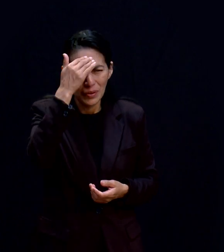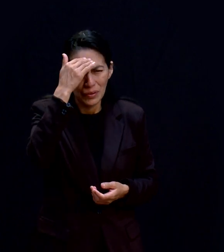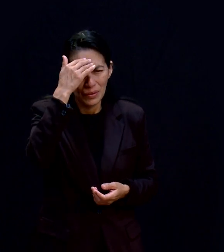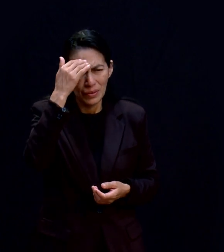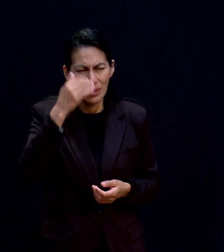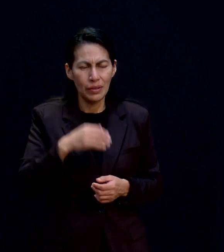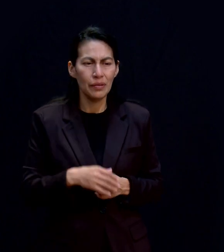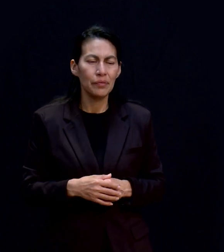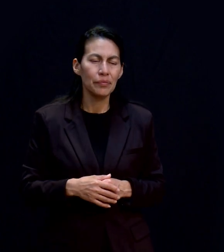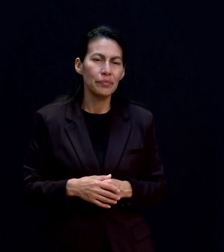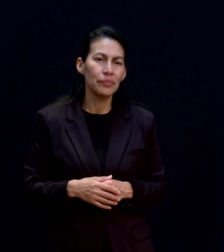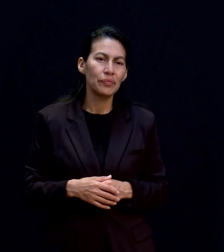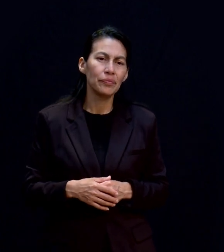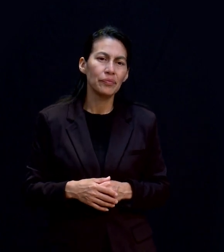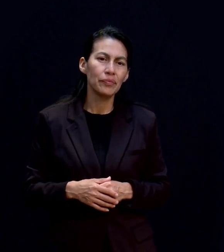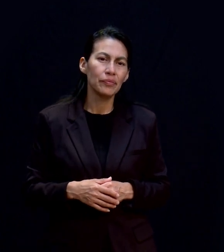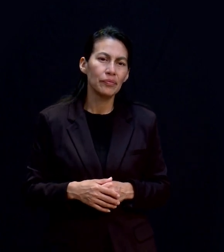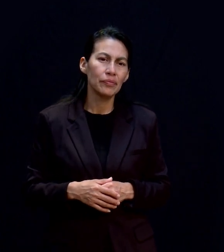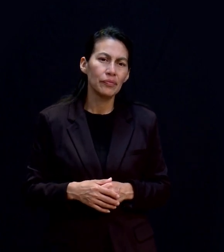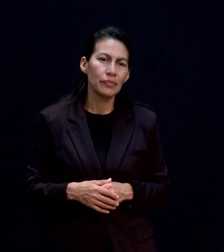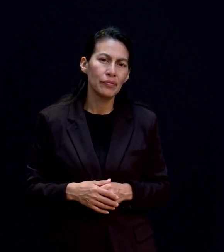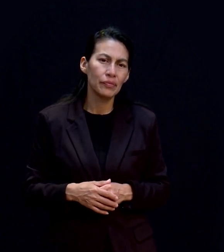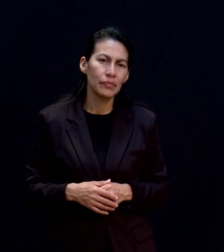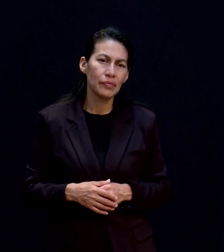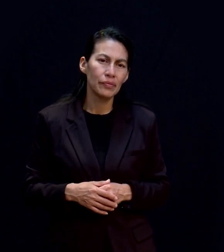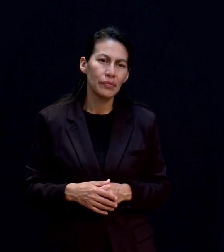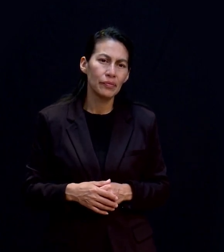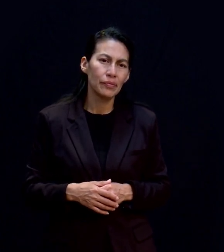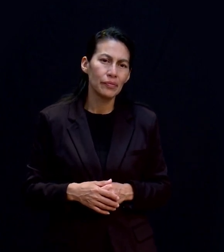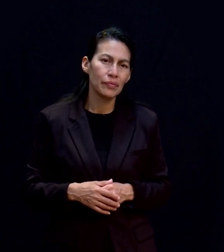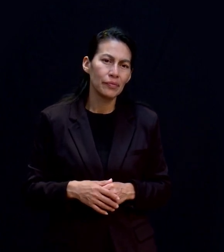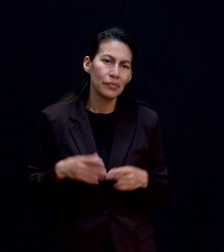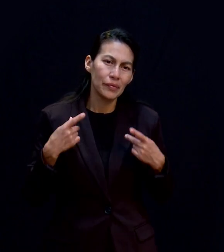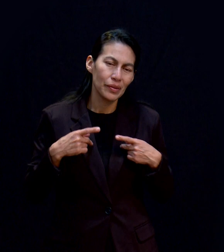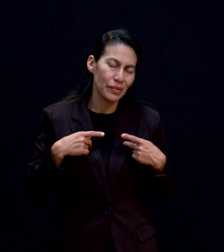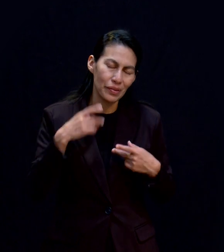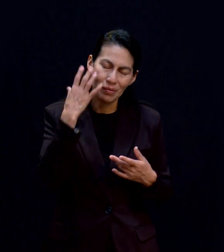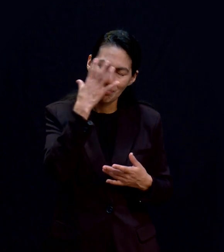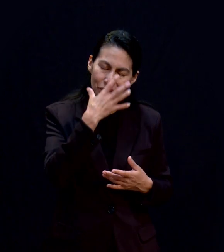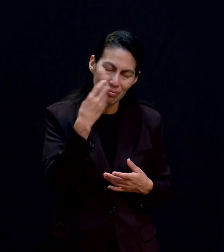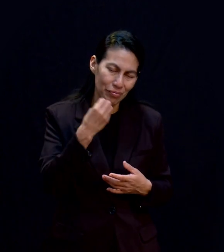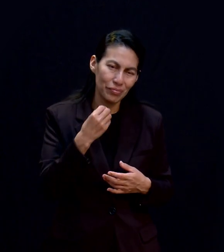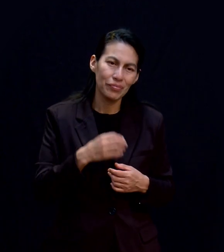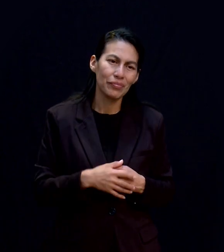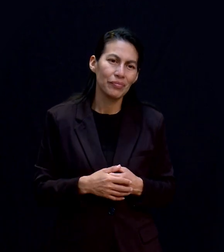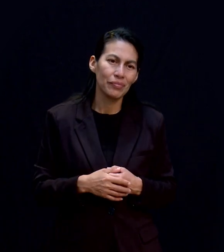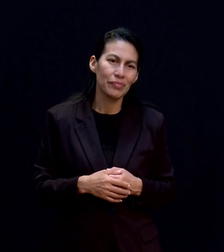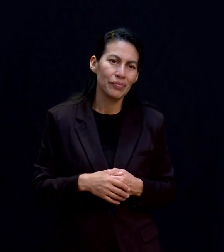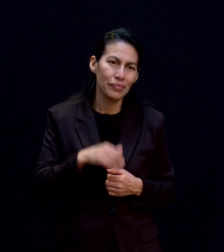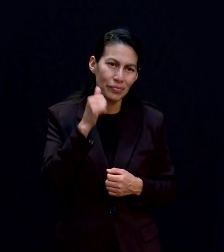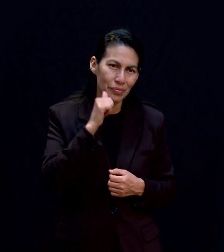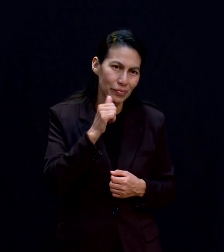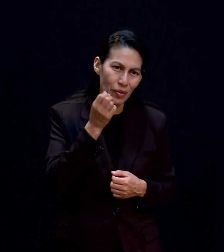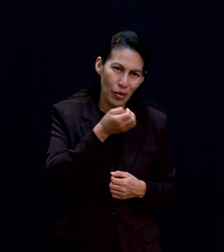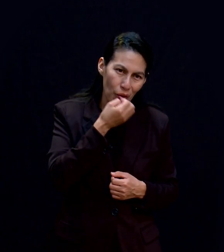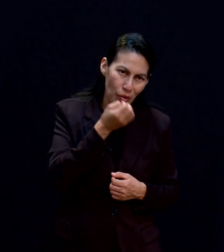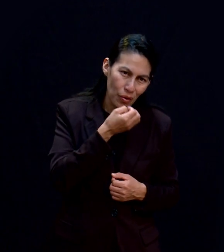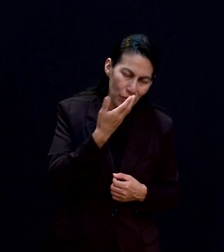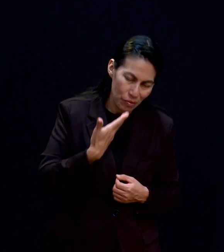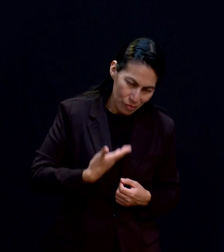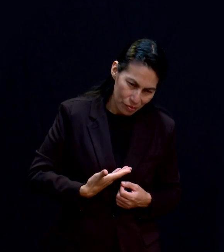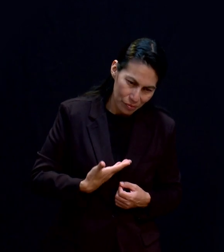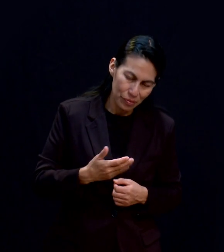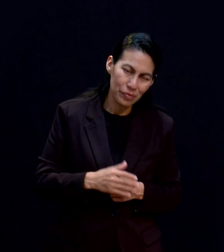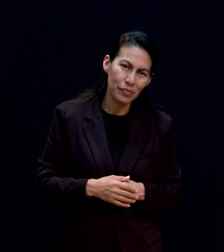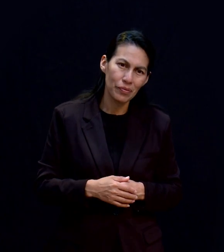verdad que pues yo no conocía y hablando de eso bueno bellísimas personas por cierto que siempre